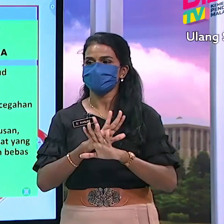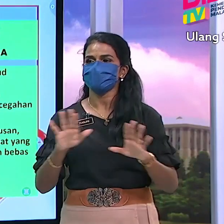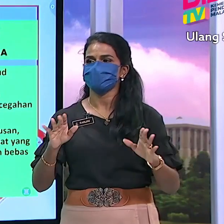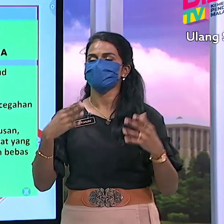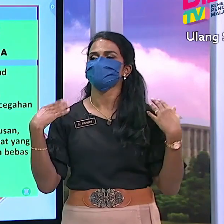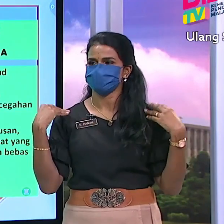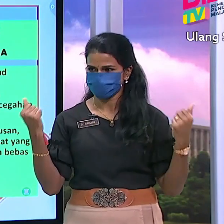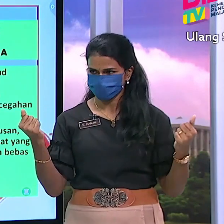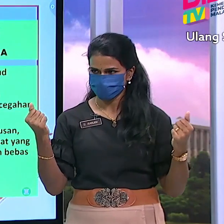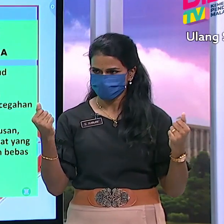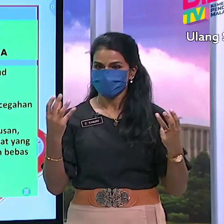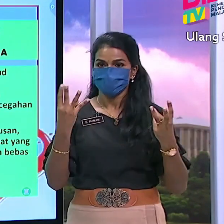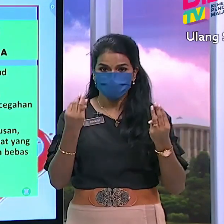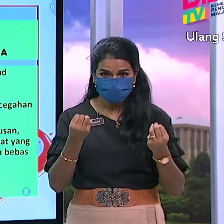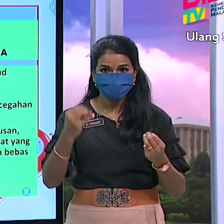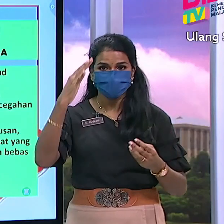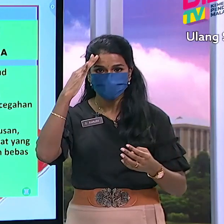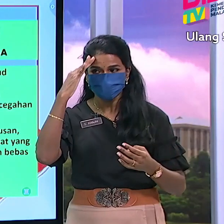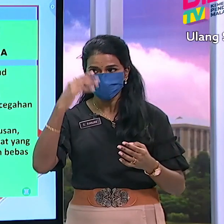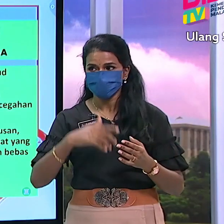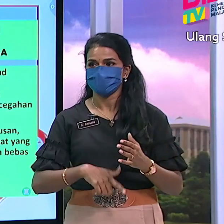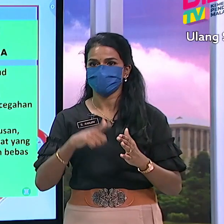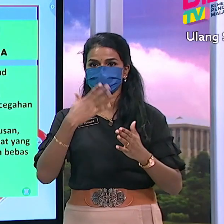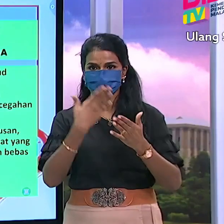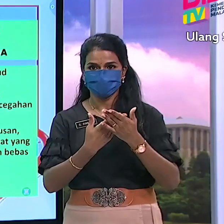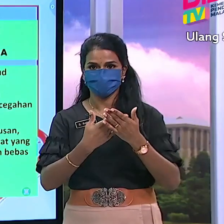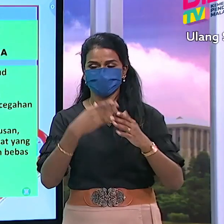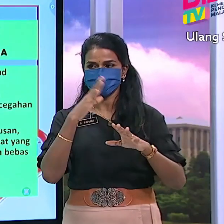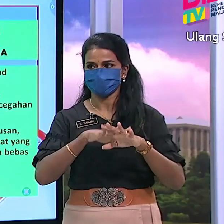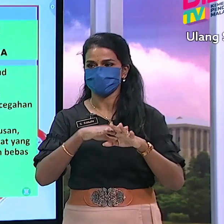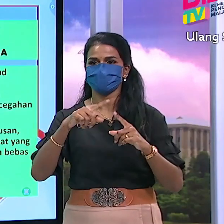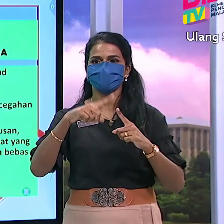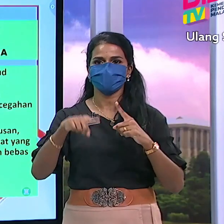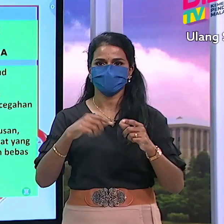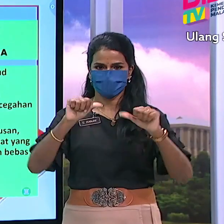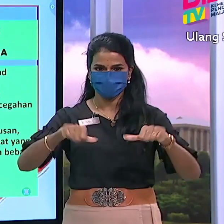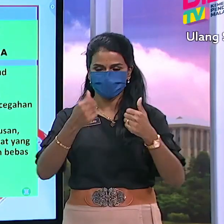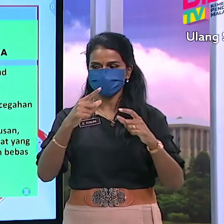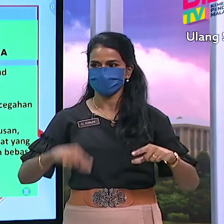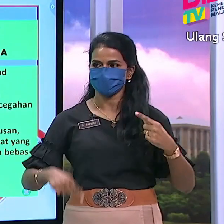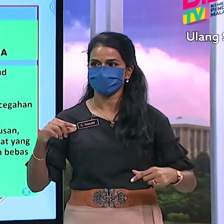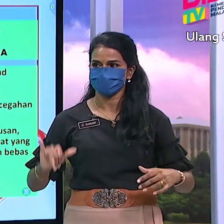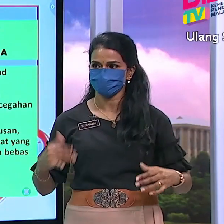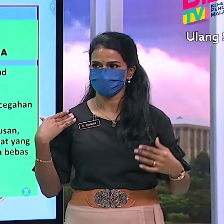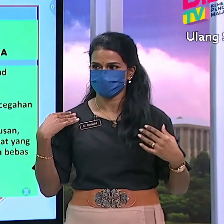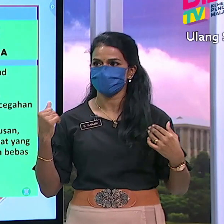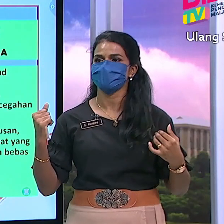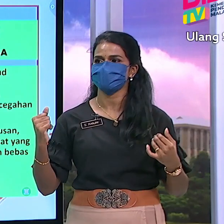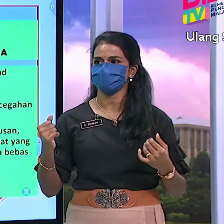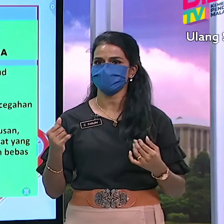tidak sehat. Betul. Mahu tahu lebih banyak tentang amalan gaya hidup yang sehat?